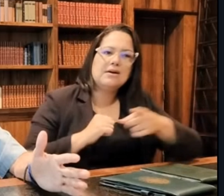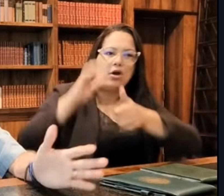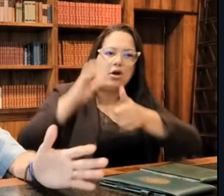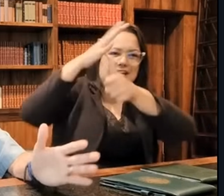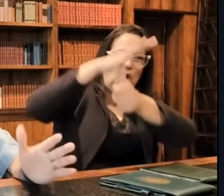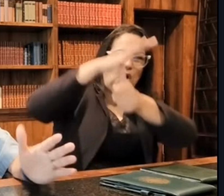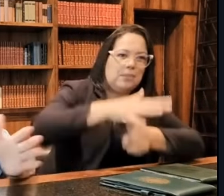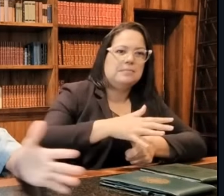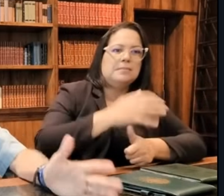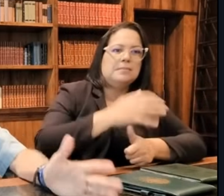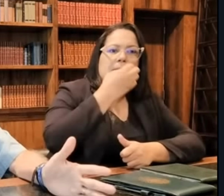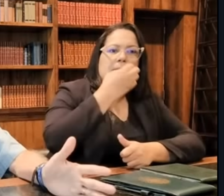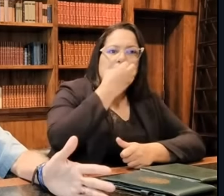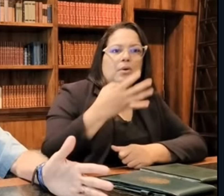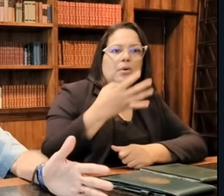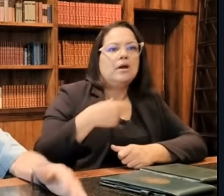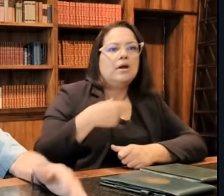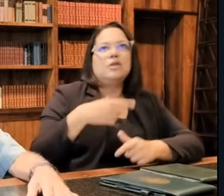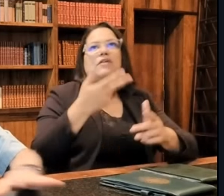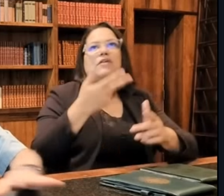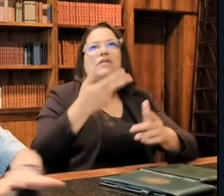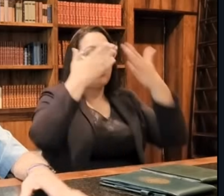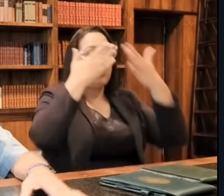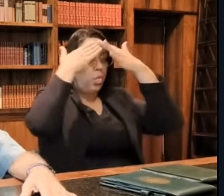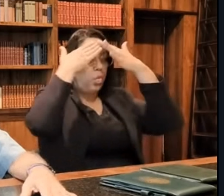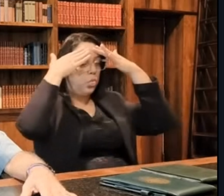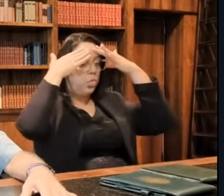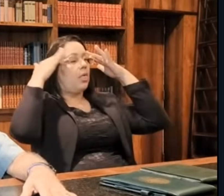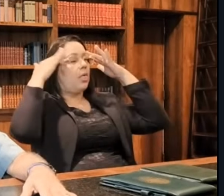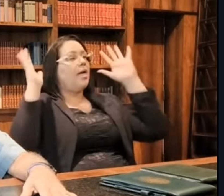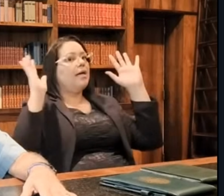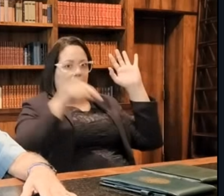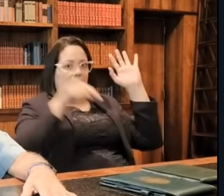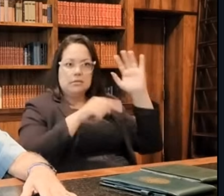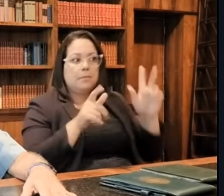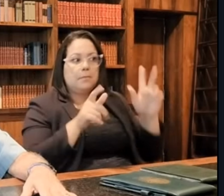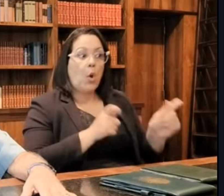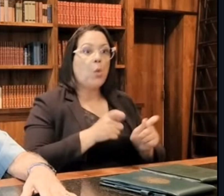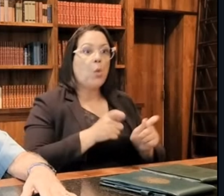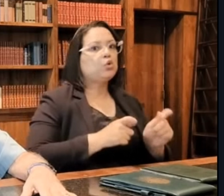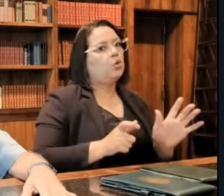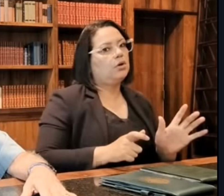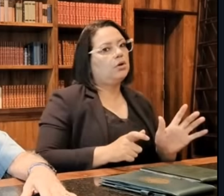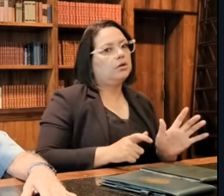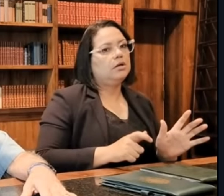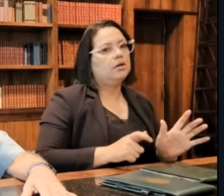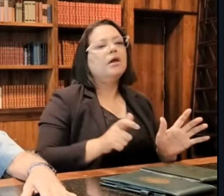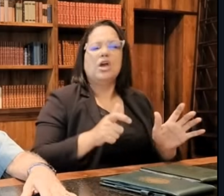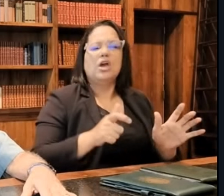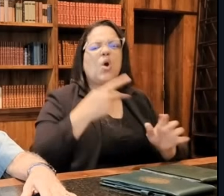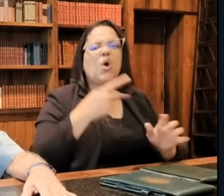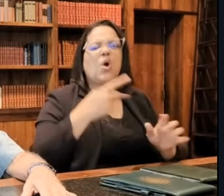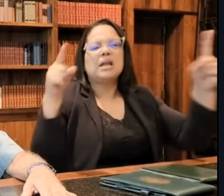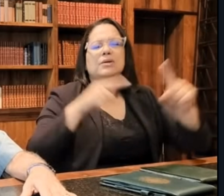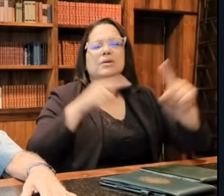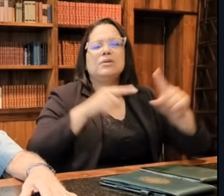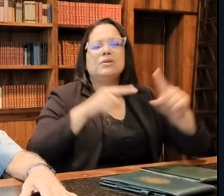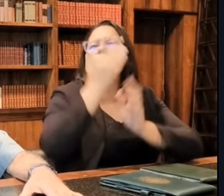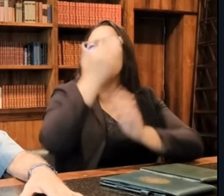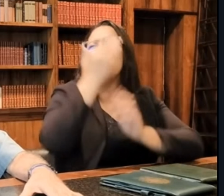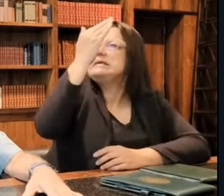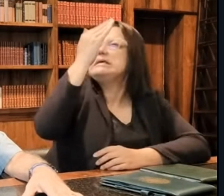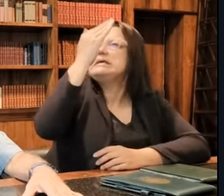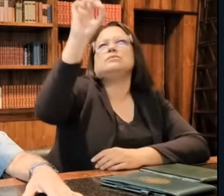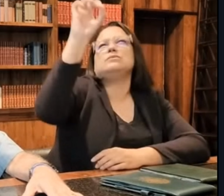é um relaxamento controlado, vamos assim dizer. Mas não estou reclamando disso, não. Obrigado, meu Deus, por esse momento.